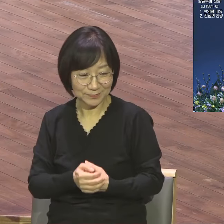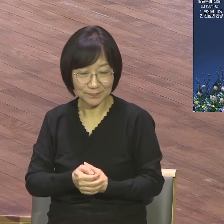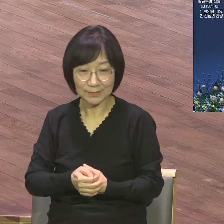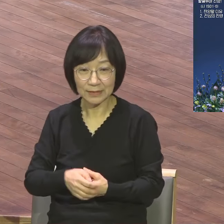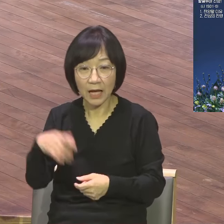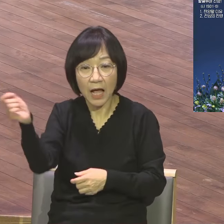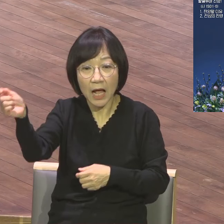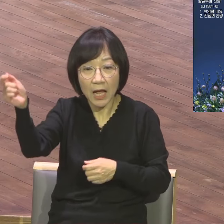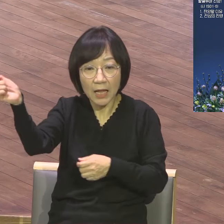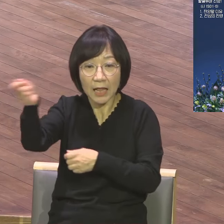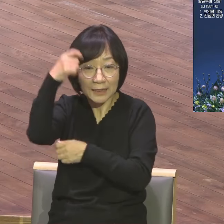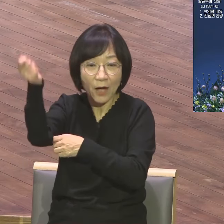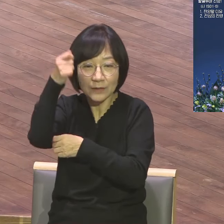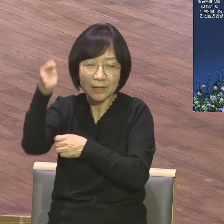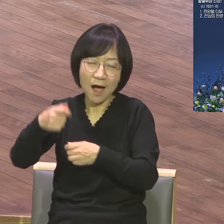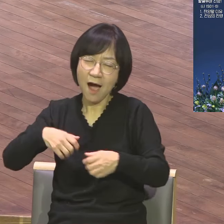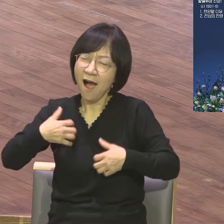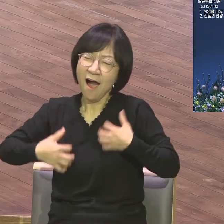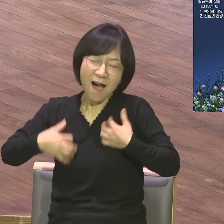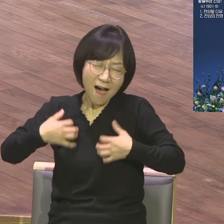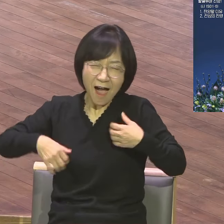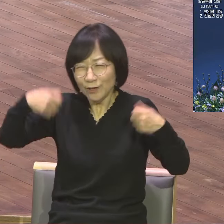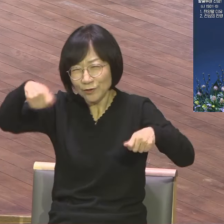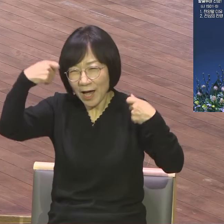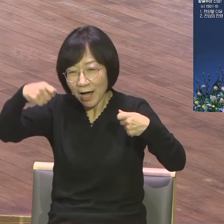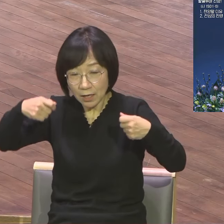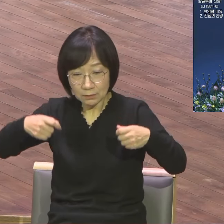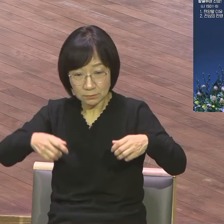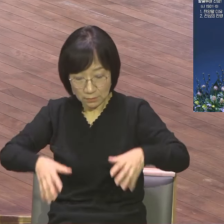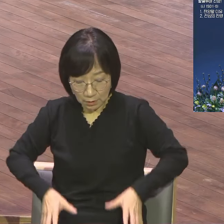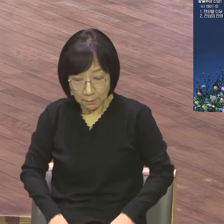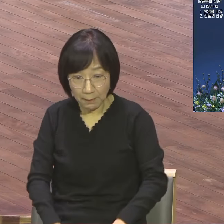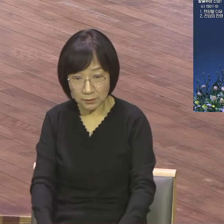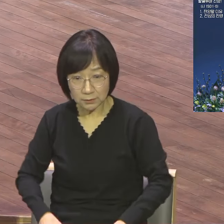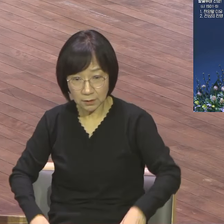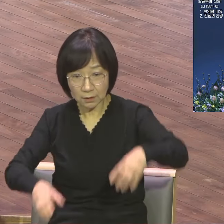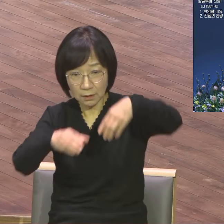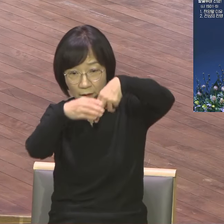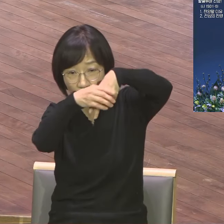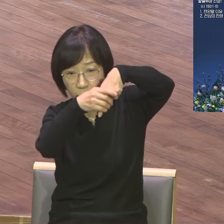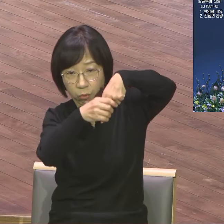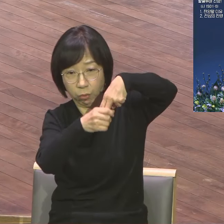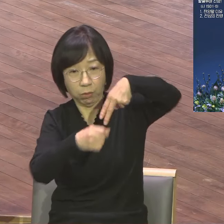정도 춤을 추었냐? 바지가 흘러내리는